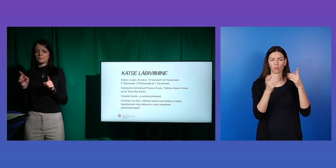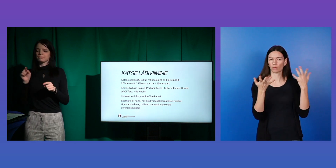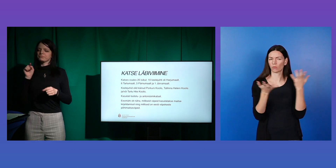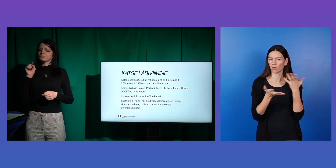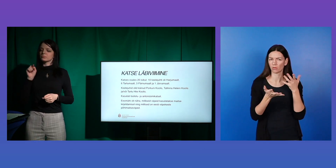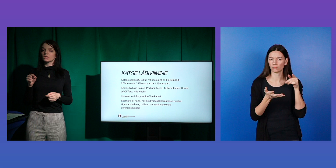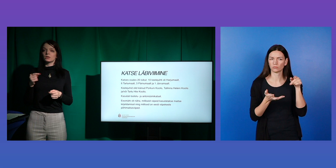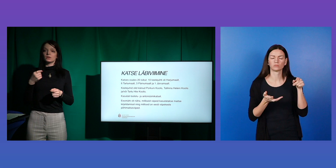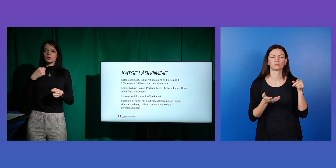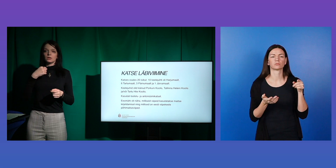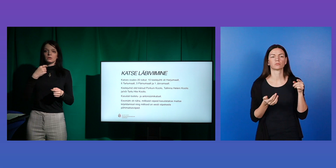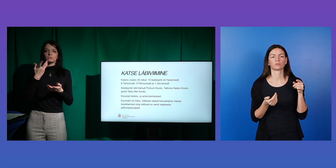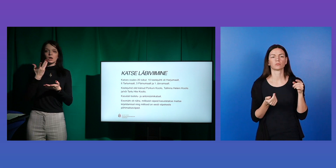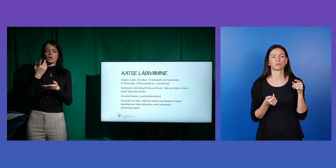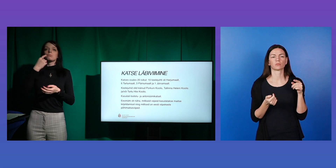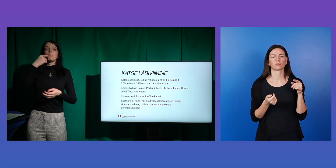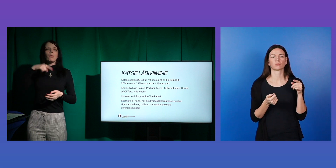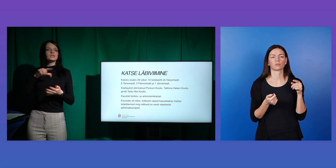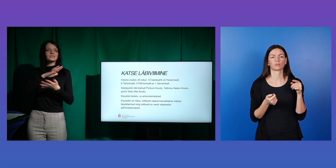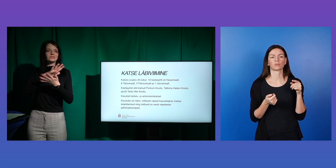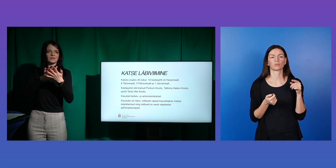katsel